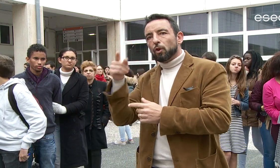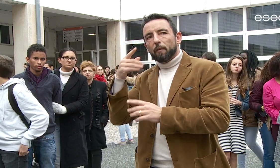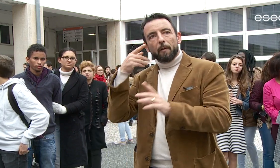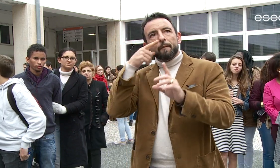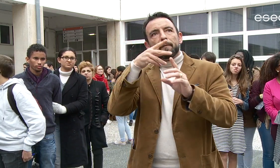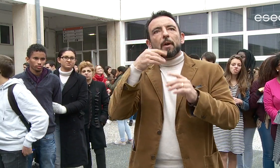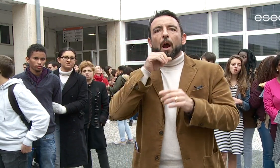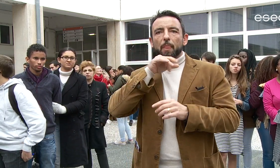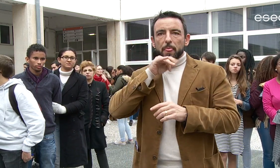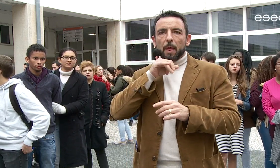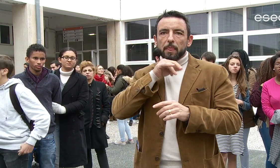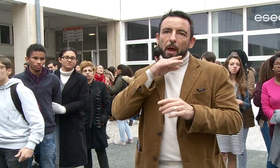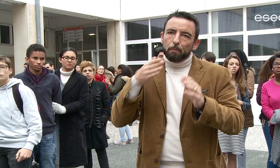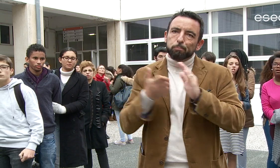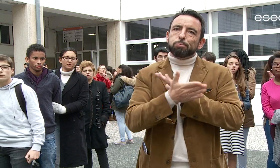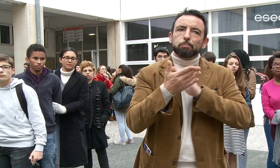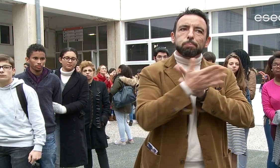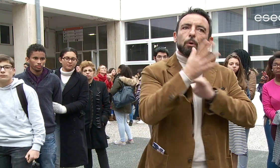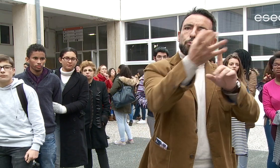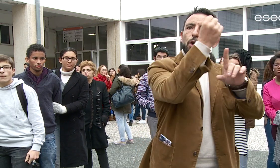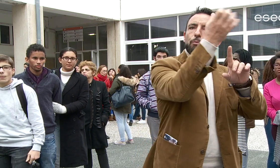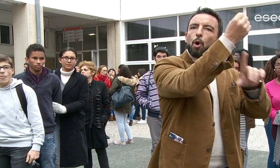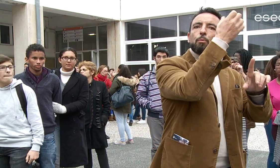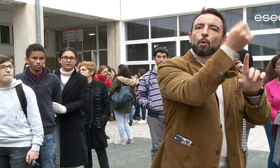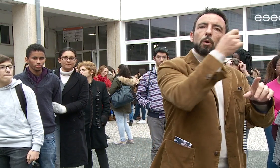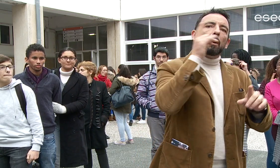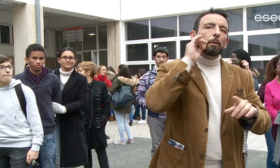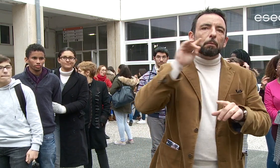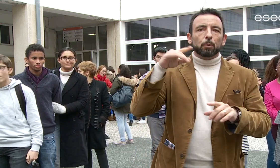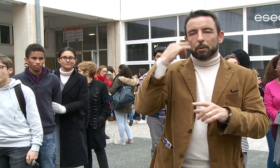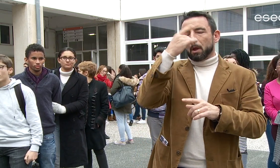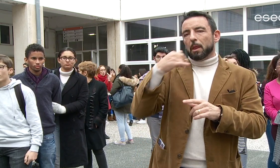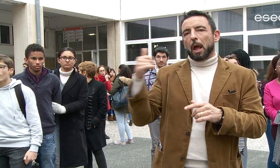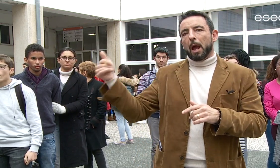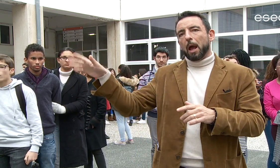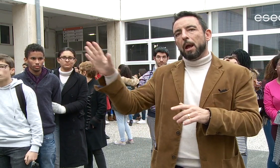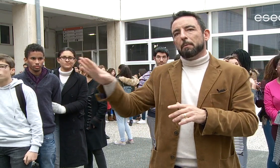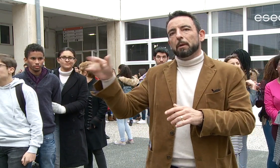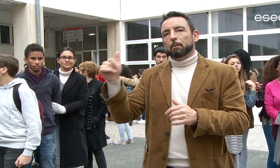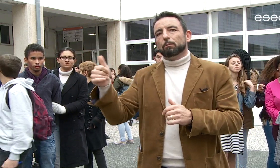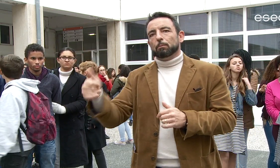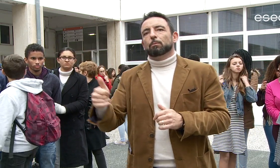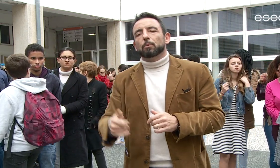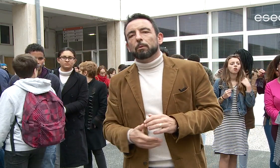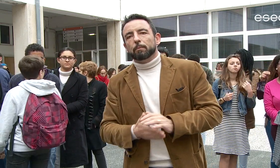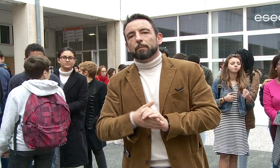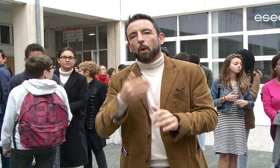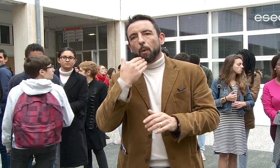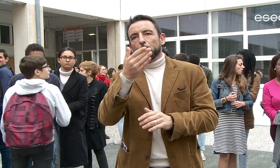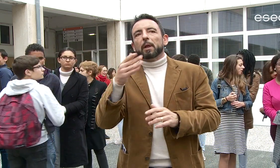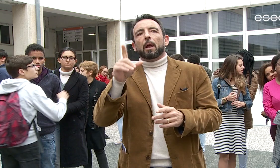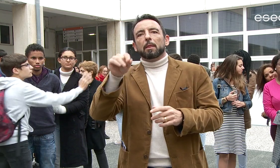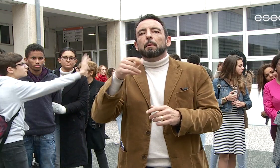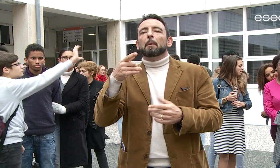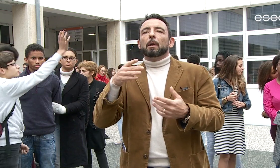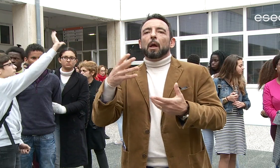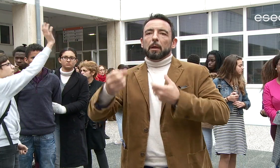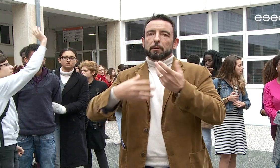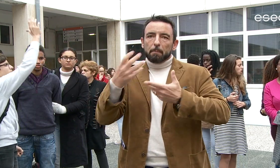exemplo para que estes alunos que estão agora a terminar o secundário percebam que podem continuar os seus estudos para o ensino superior e portanto obrigada não só à professora